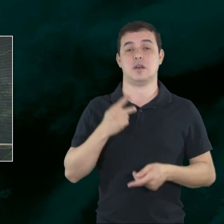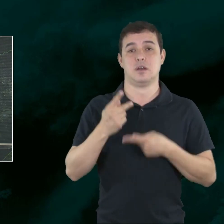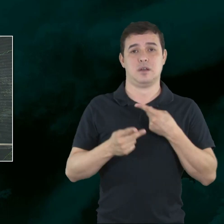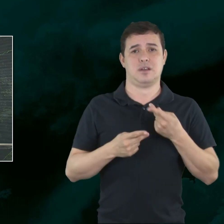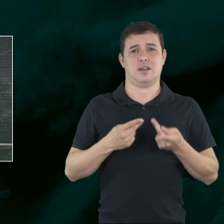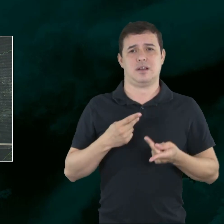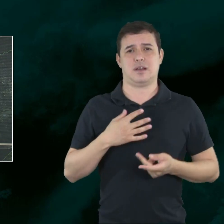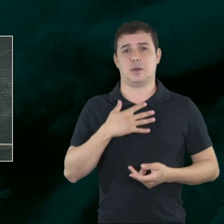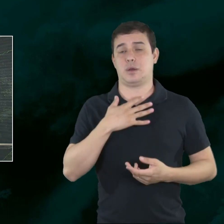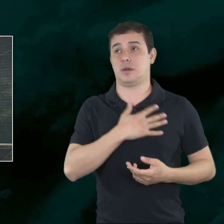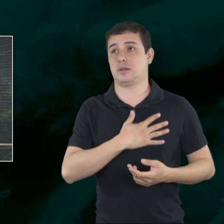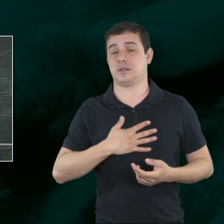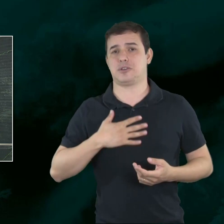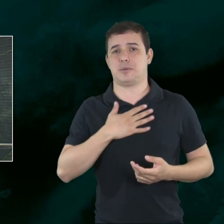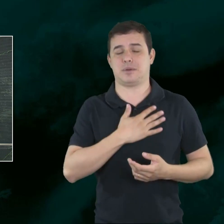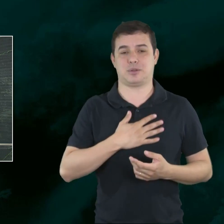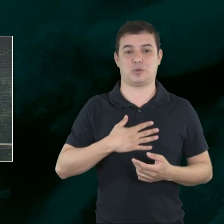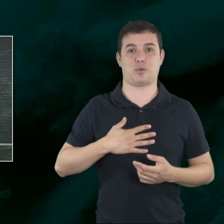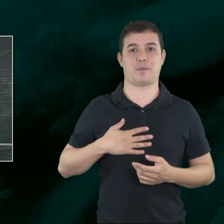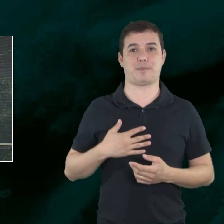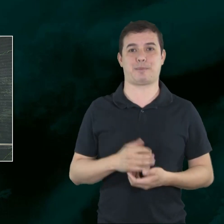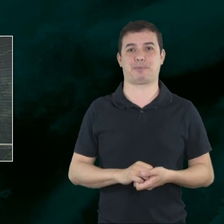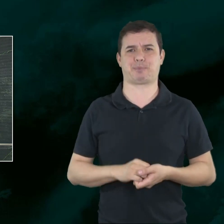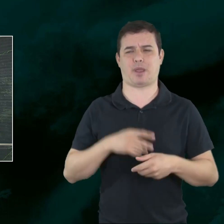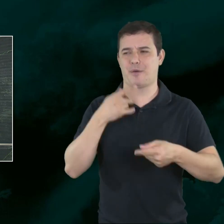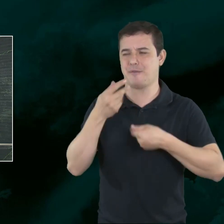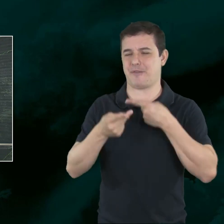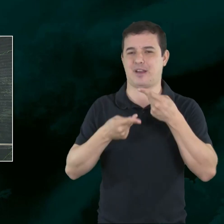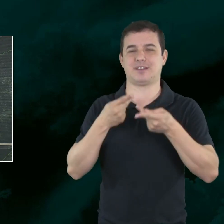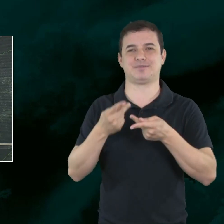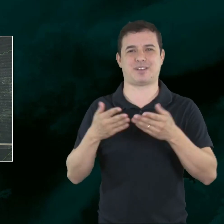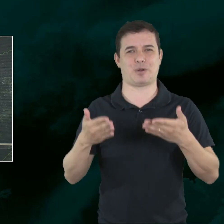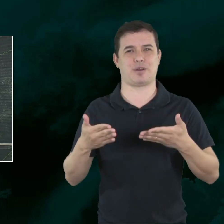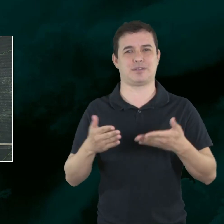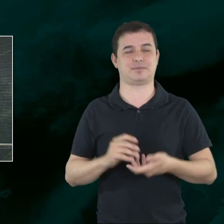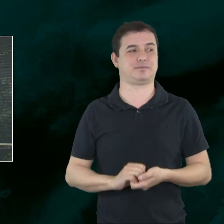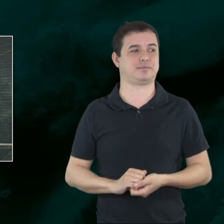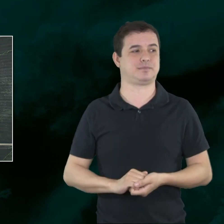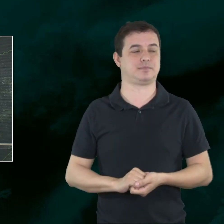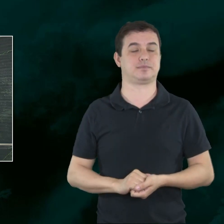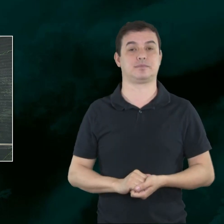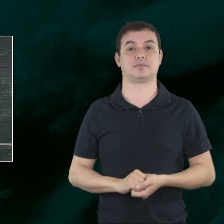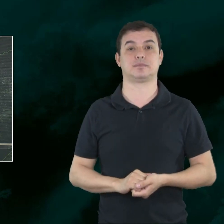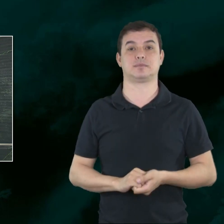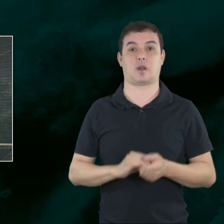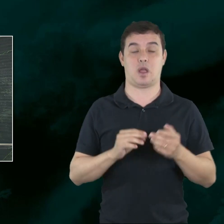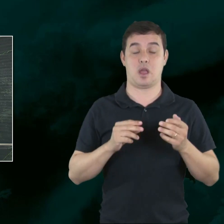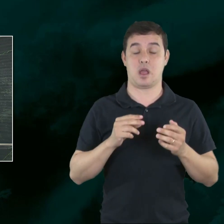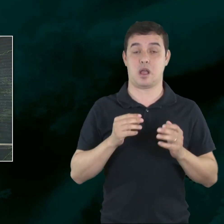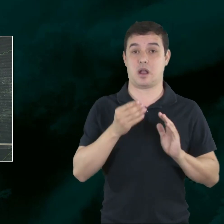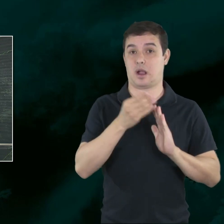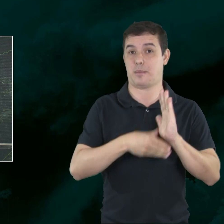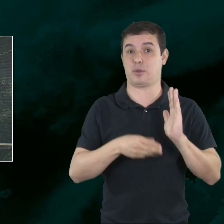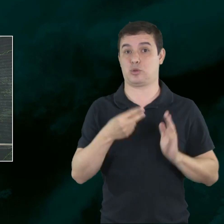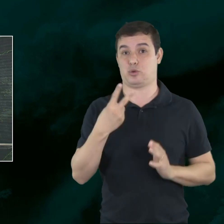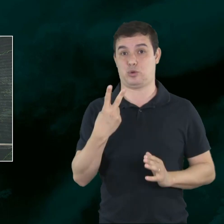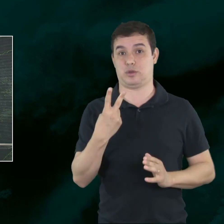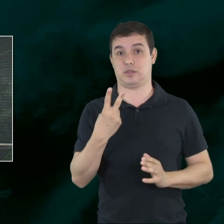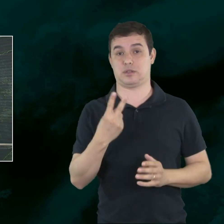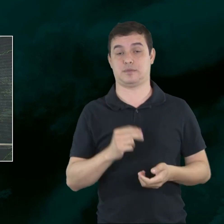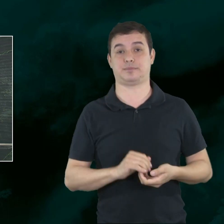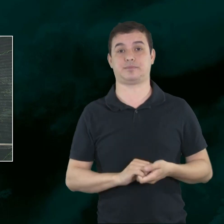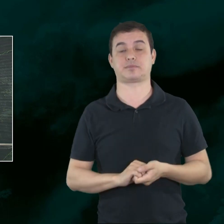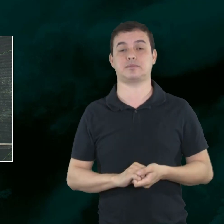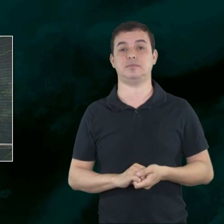muito forte aqui. 2 Tessalonicenses, capítulo 2, né, onde nós